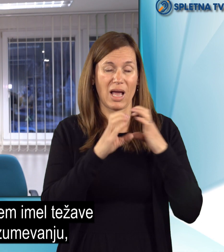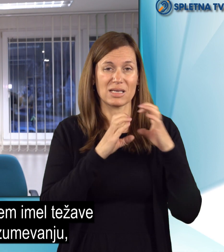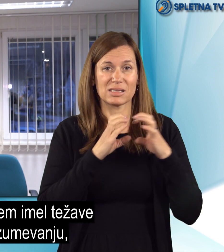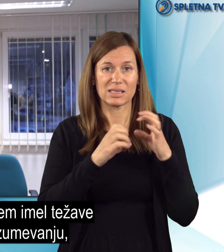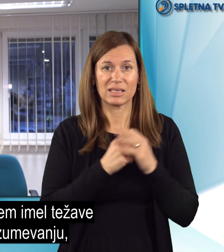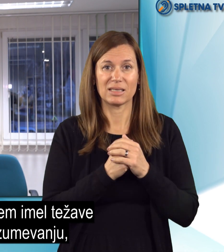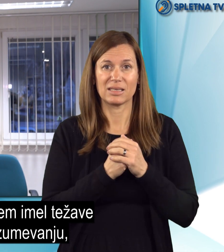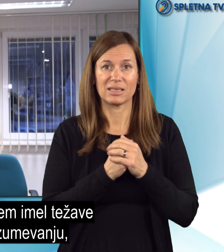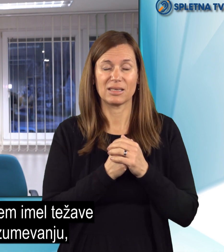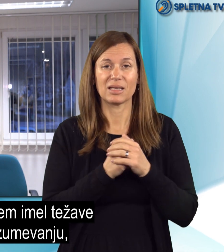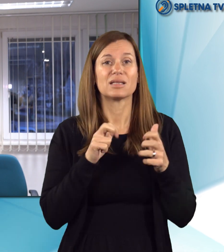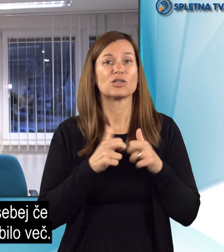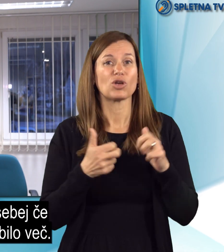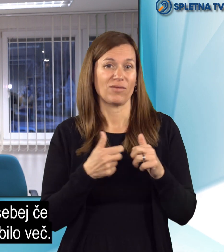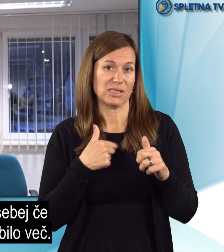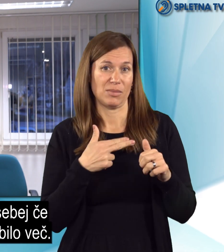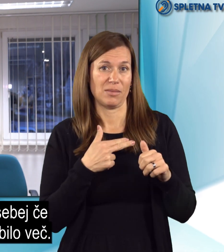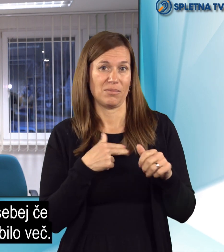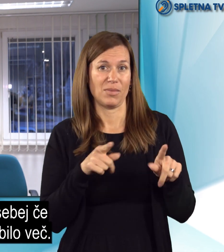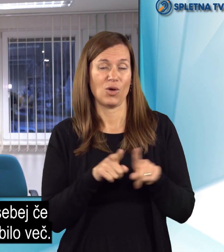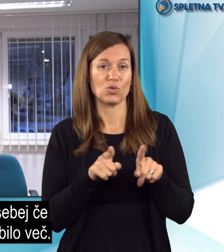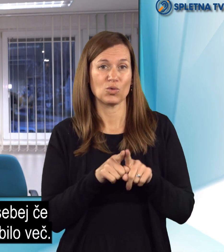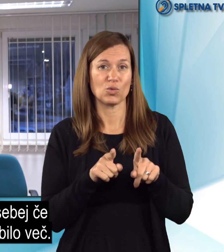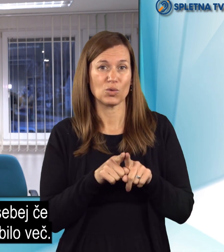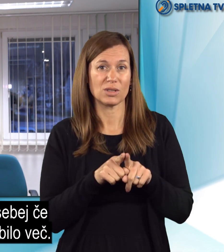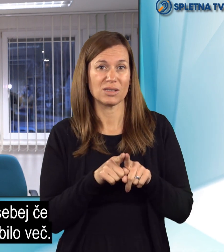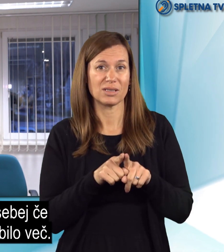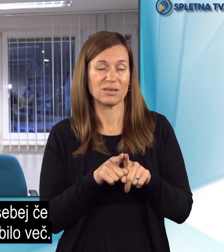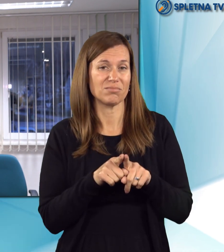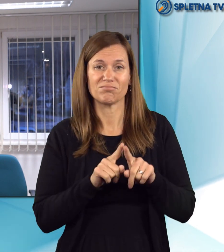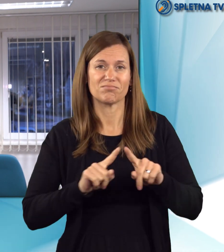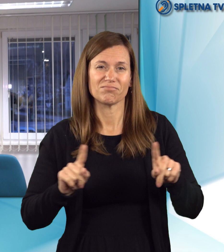komunikaciji. Težave sem imel če nas je več.